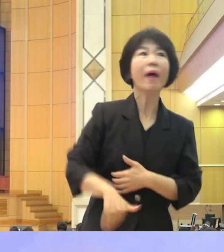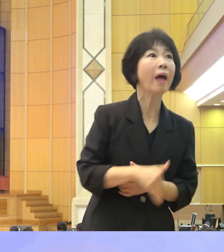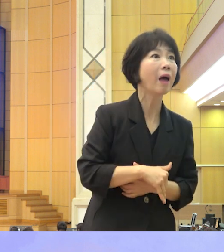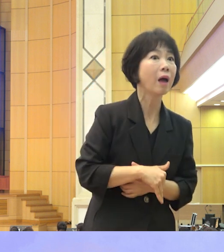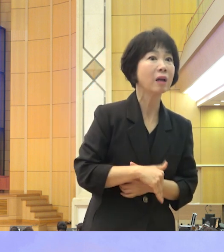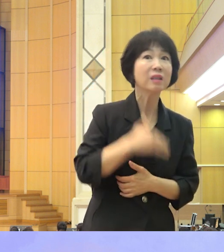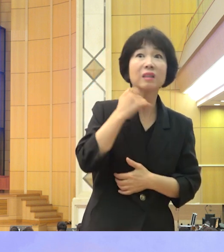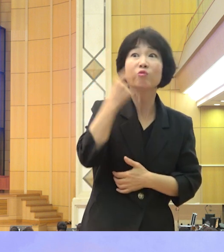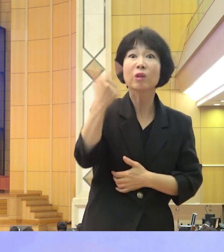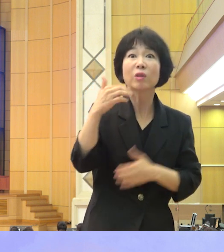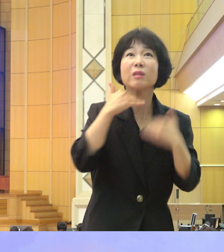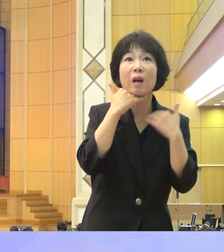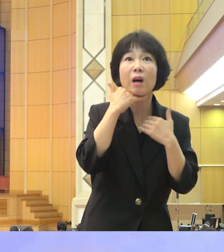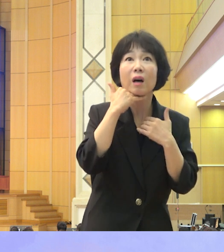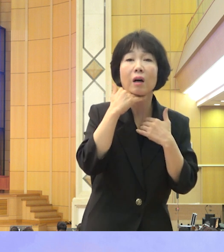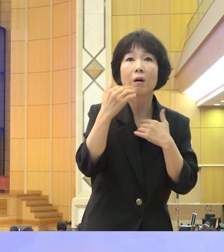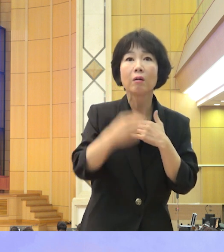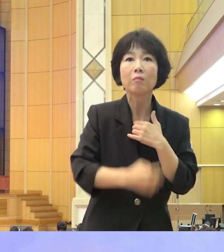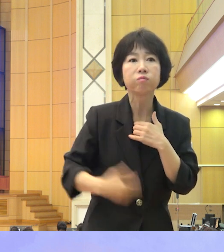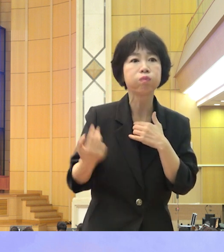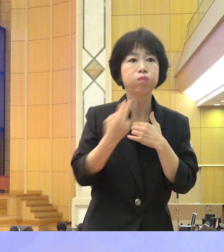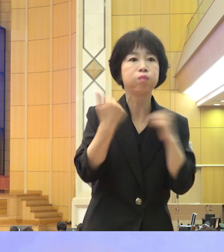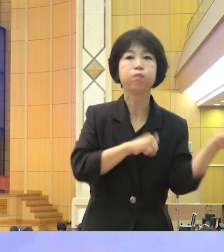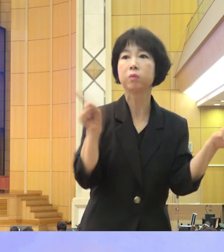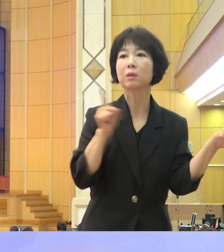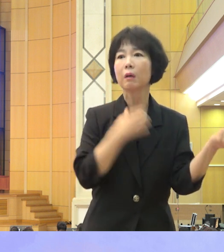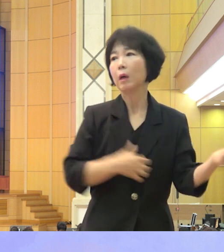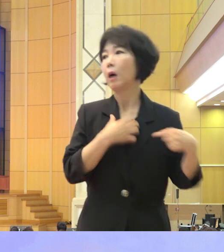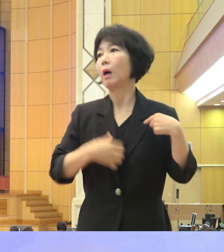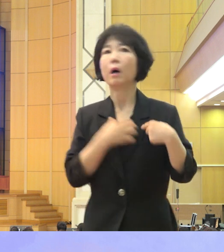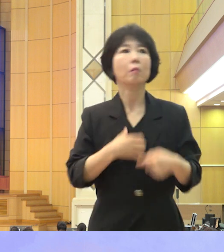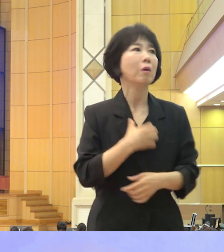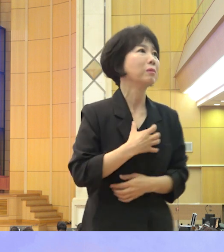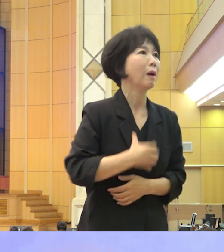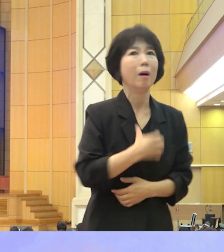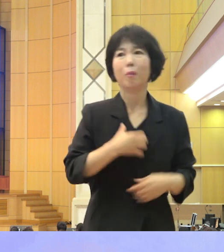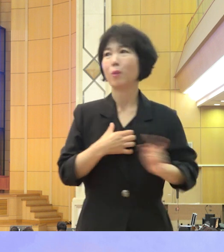그래서 기다리다가 못해서